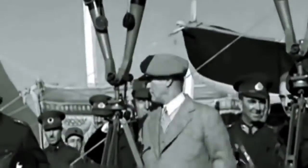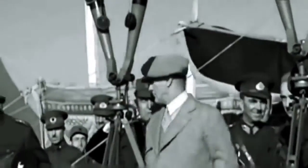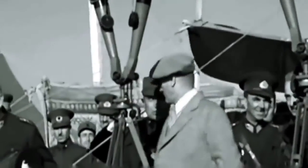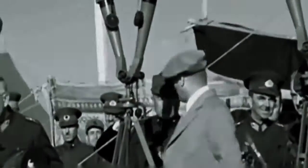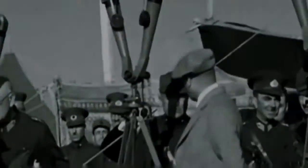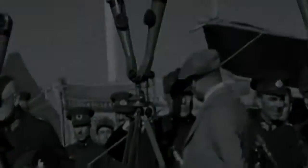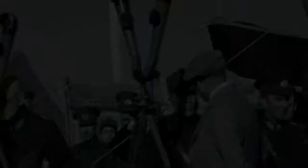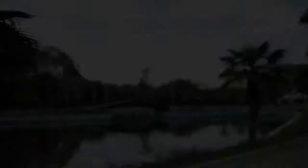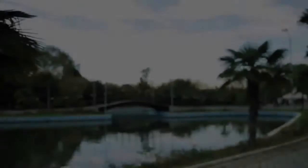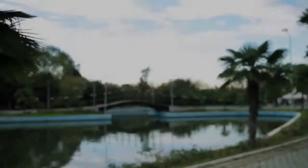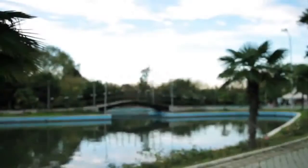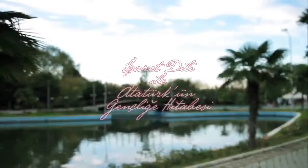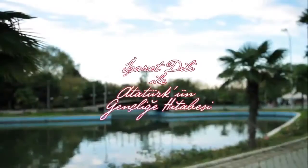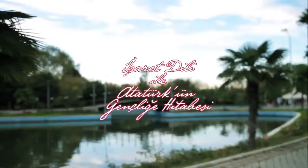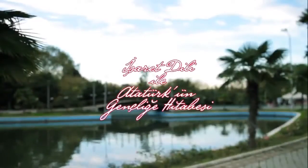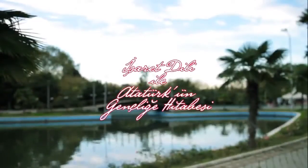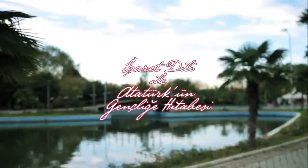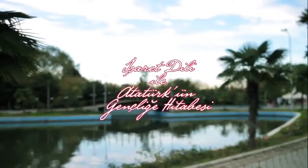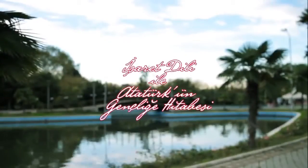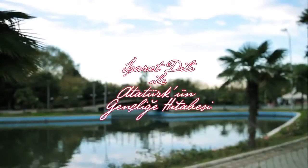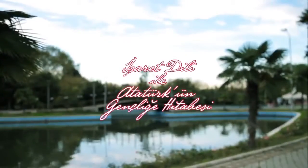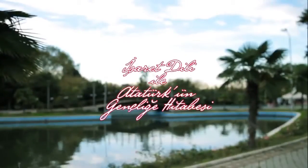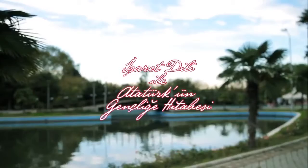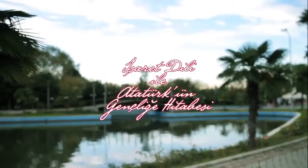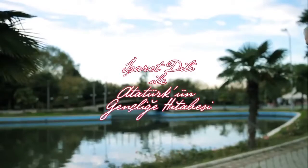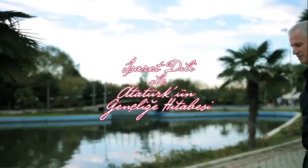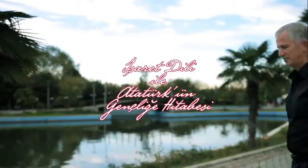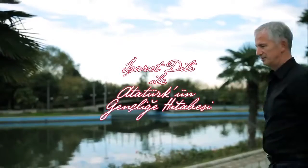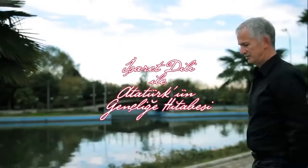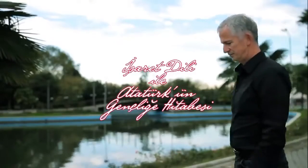en büyük bayramdır. Mutlu olsun!